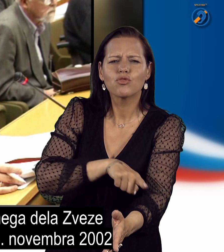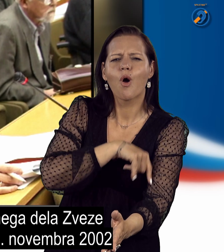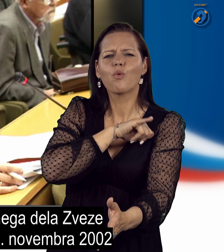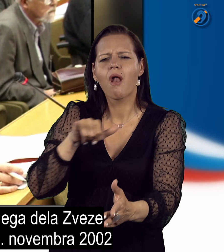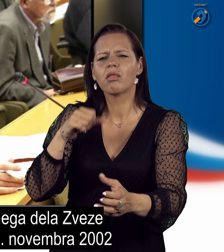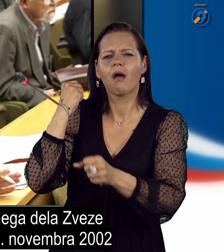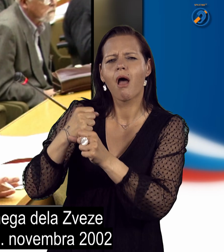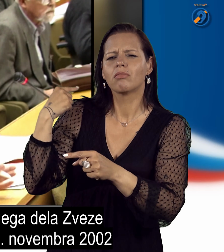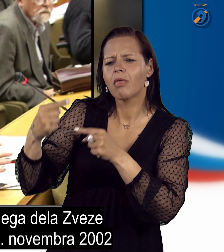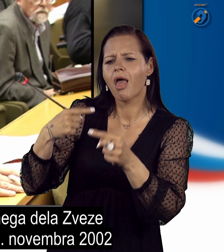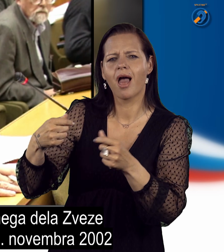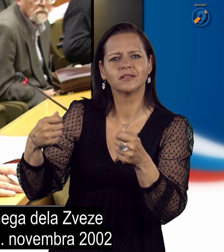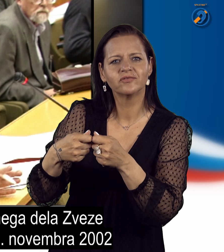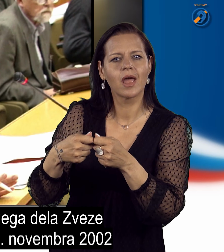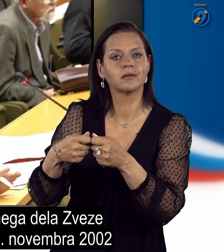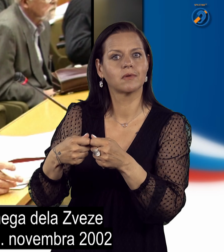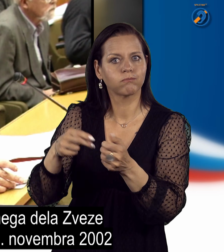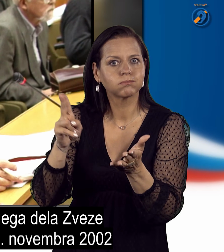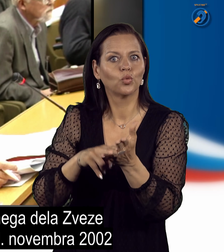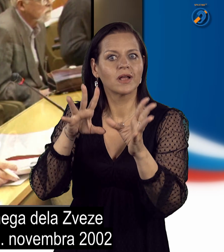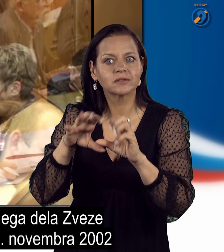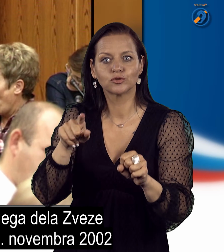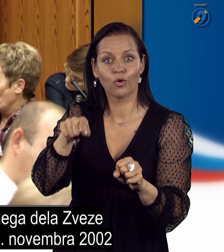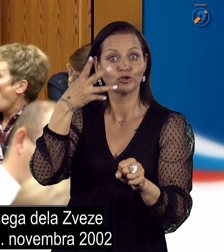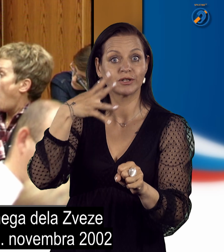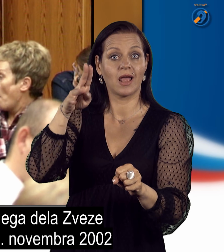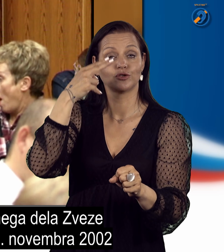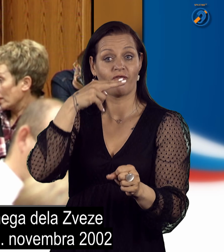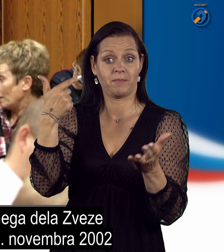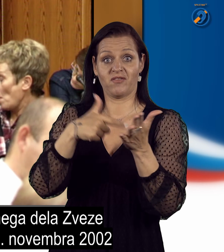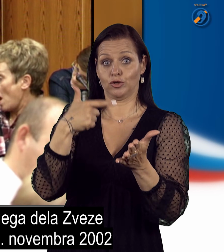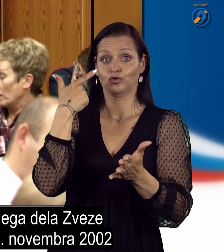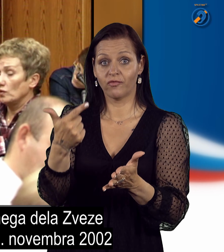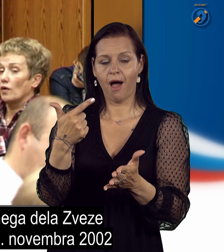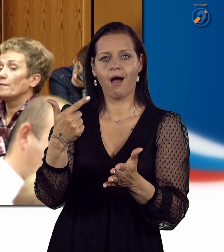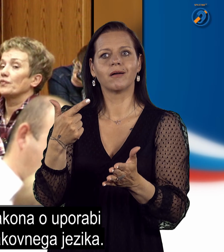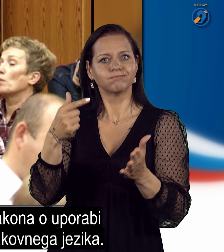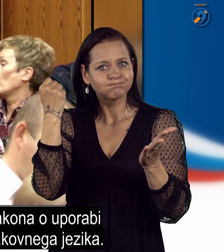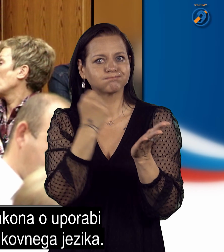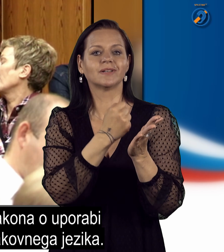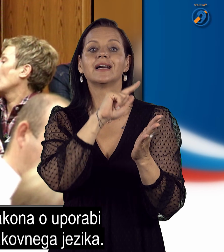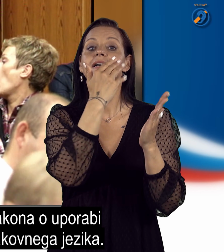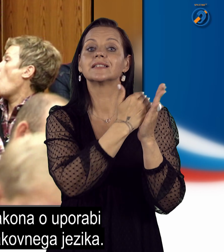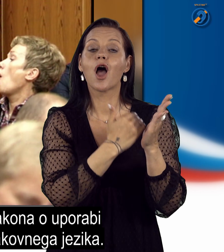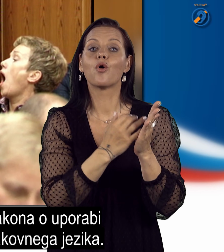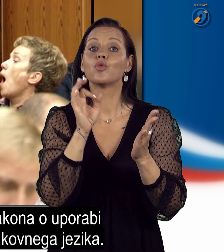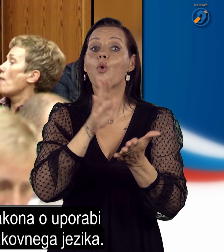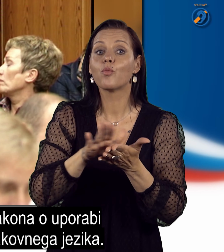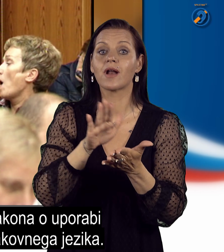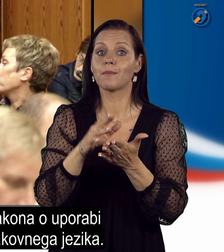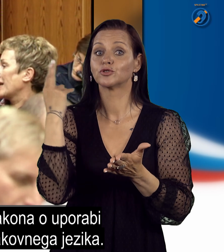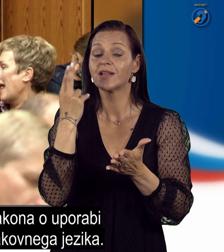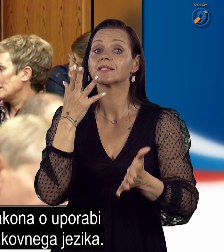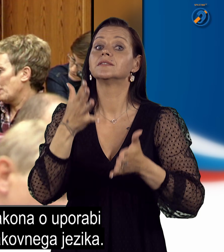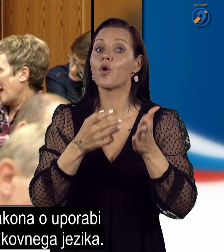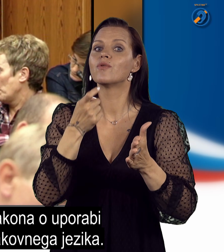Sadovi dolgoletnega dela Zveze so se uresničili 14. novembra leta 2002 z uveljavitvijo zakona o uporabi